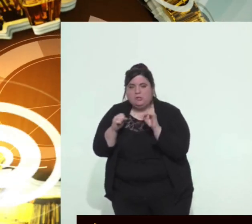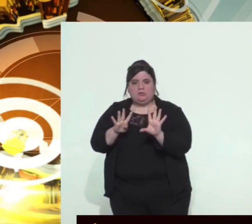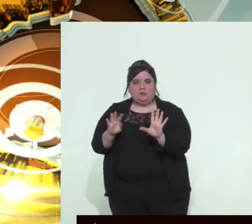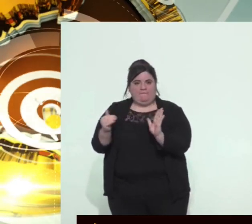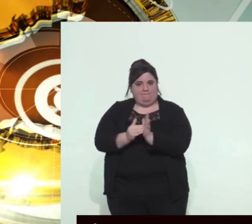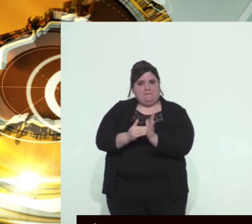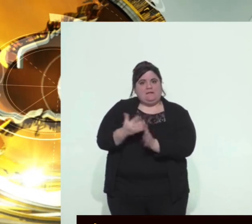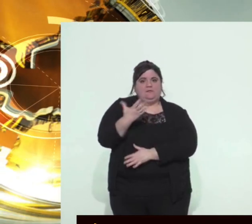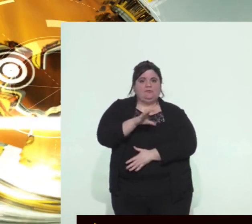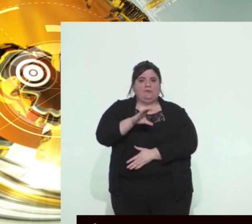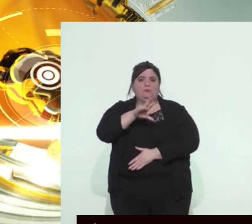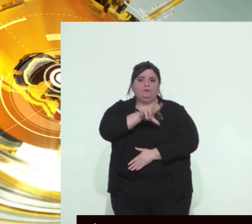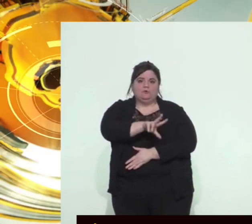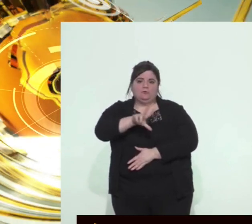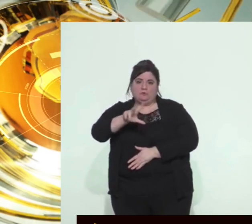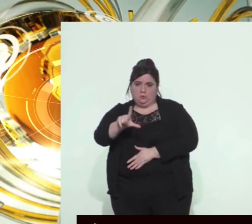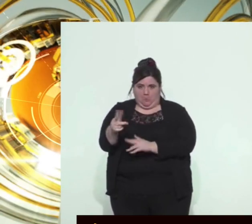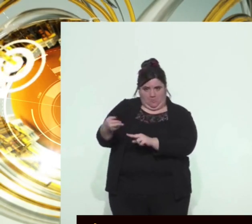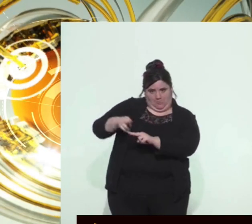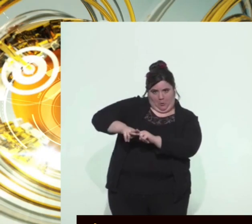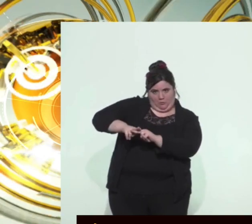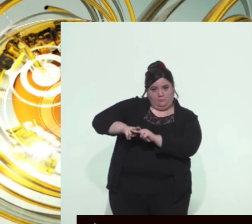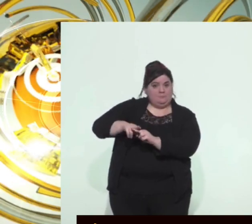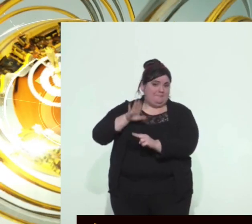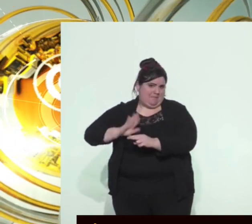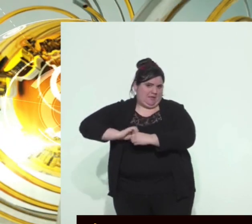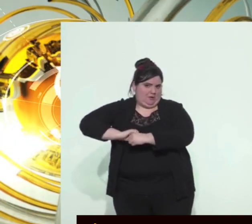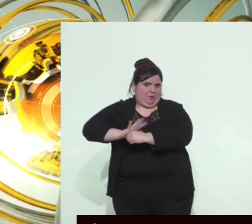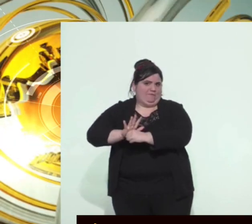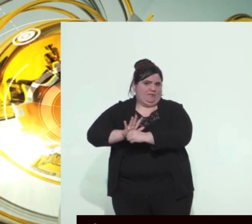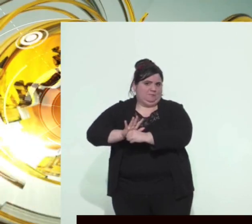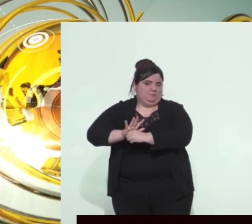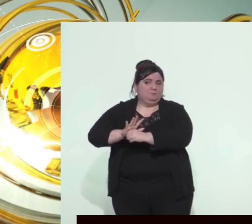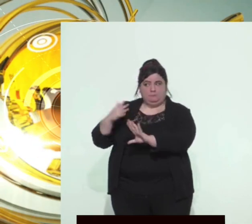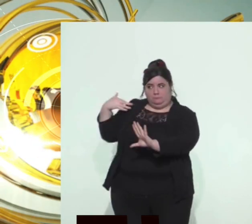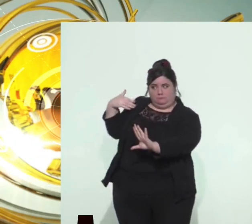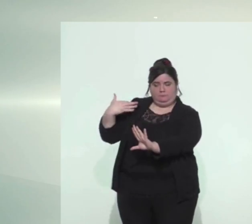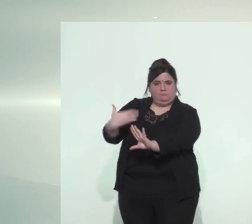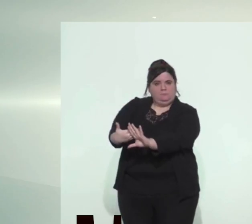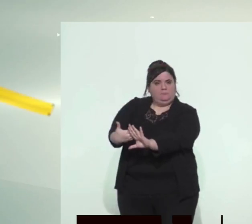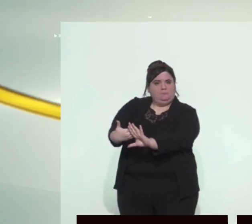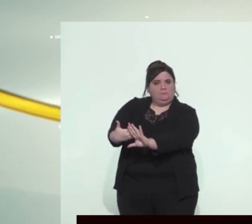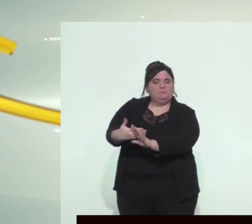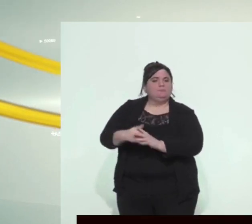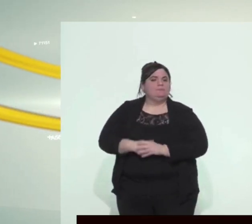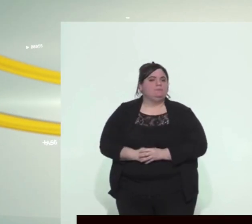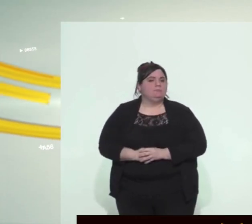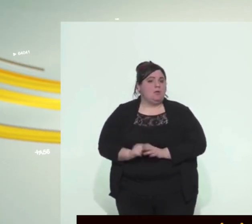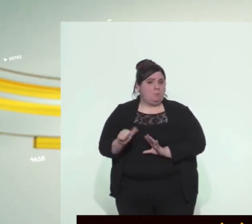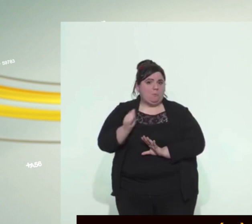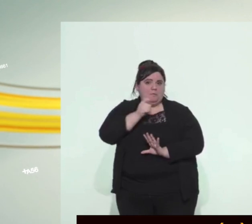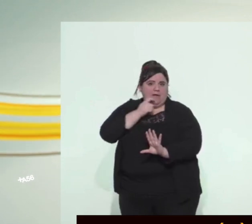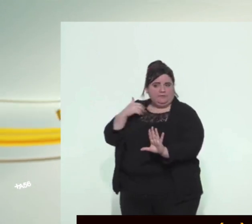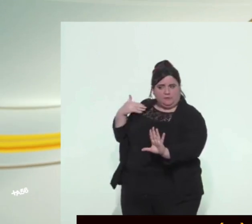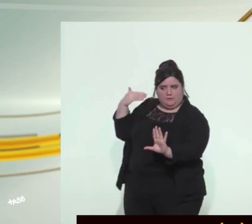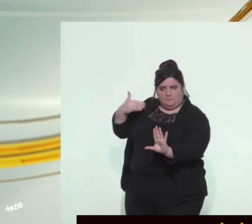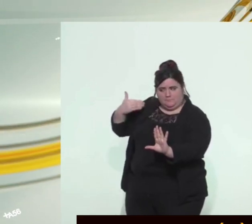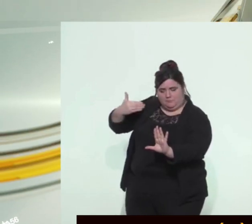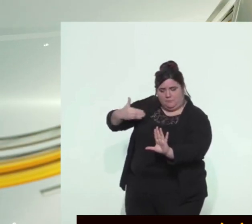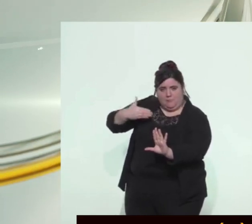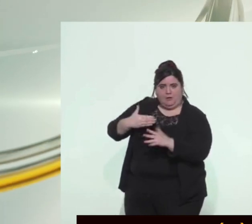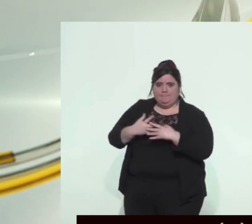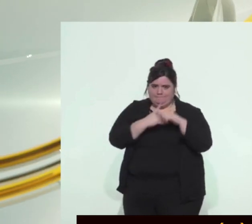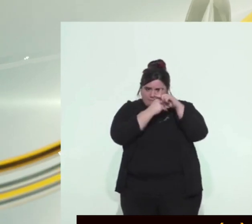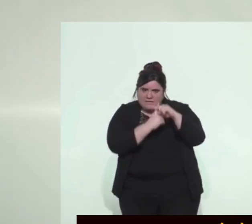décès survenus dans ces établissements et rattachés au Covid-19 depuis le début de l'épidémie. Depuis le 1er mars donc, en additionnant